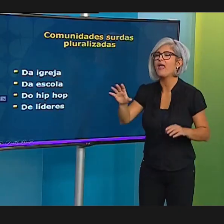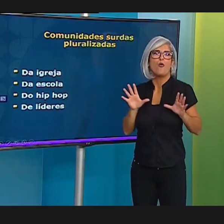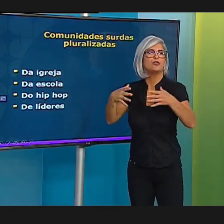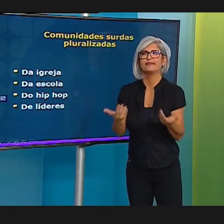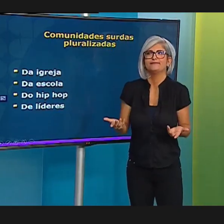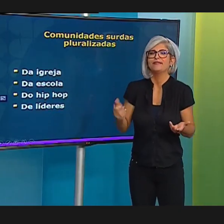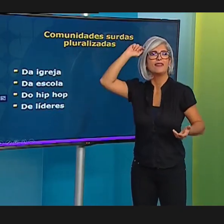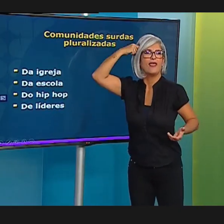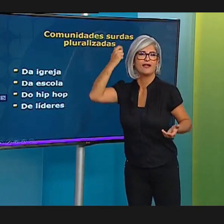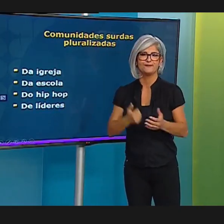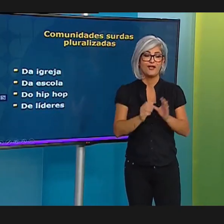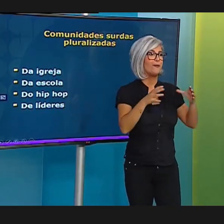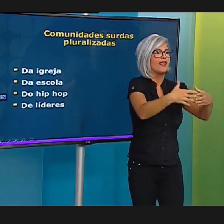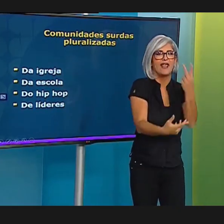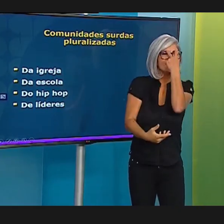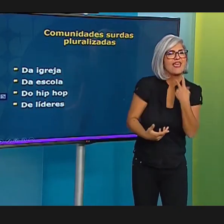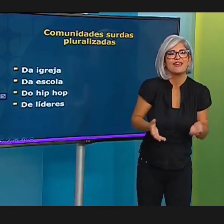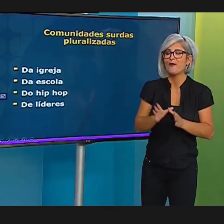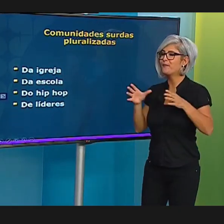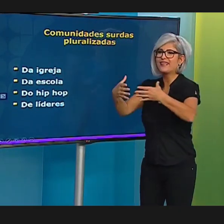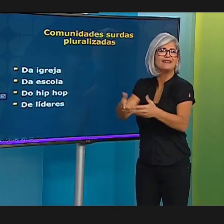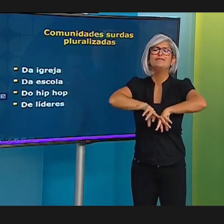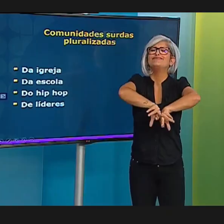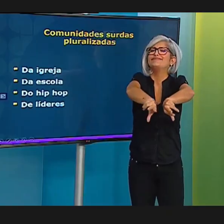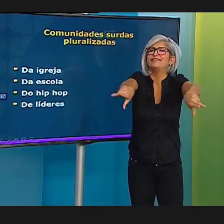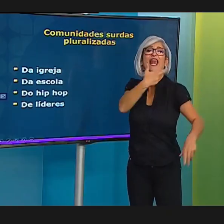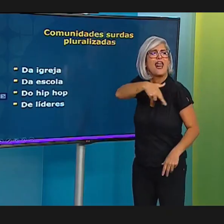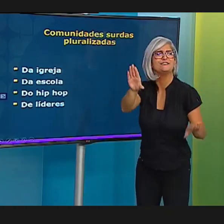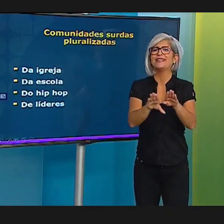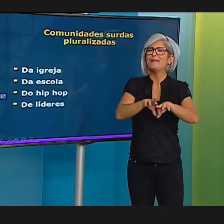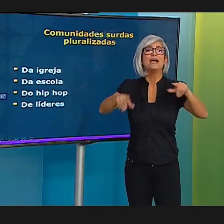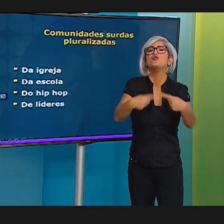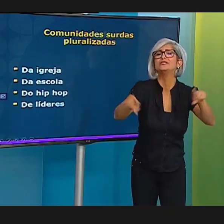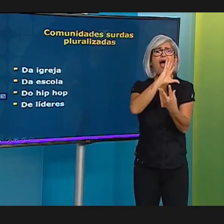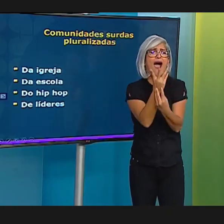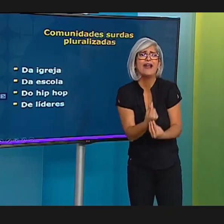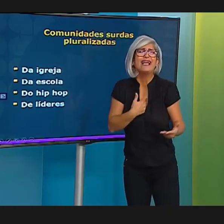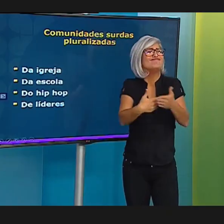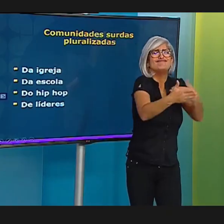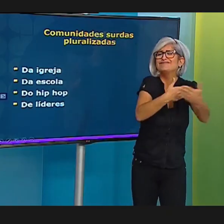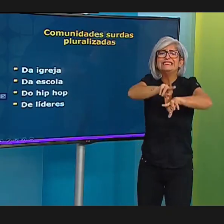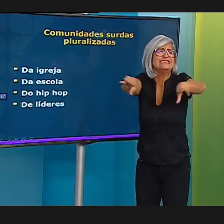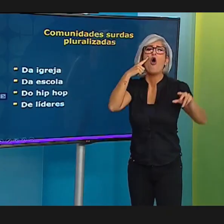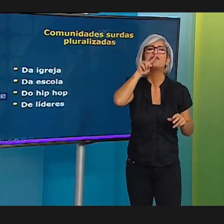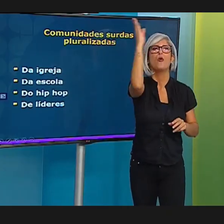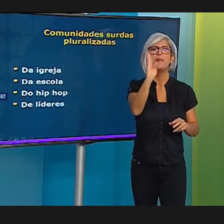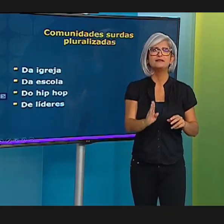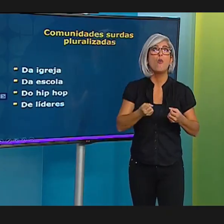vários ambientes em que esses surdos fazem parte. Por exemplo, existe a comunidade negra, existe a comunidade de pessoas cegas, como vocês já conhecem, comunidades religiosas, comunidade de pessoas que gostam de